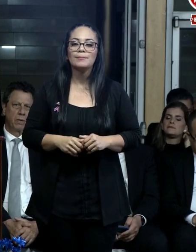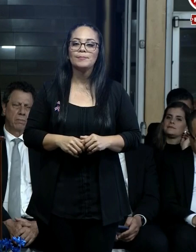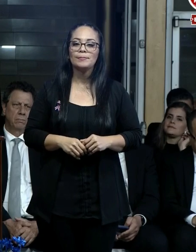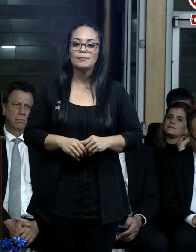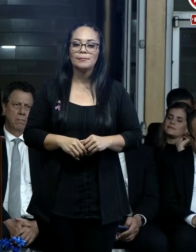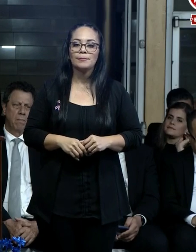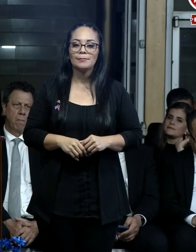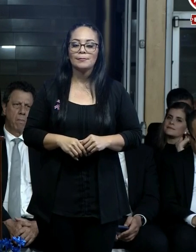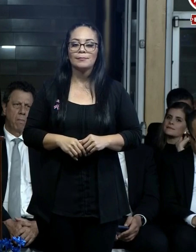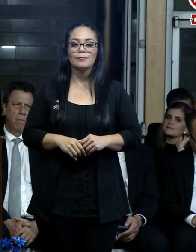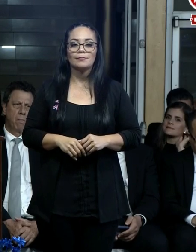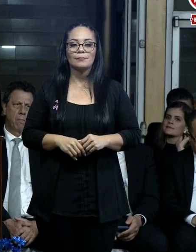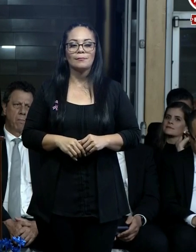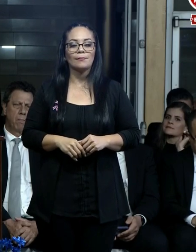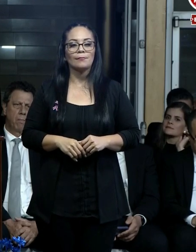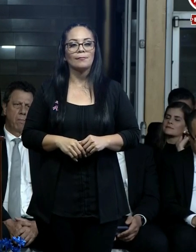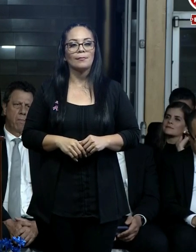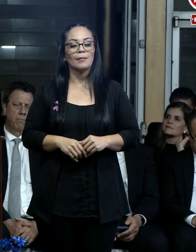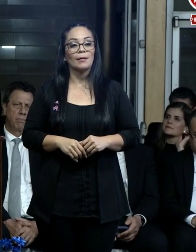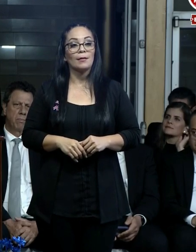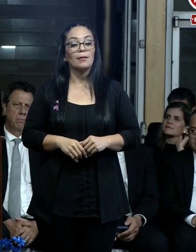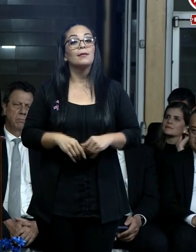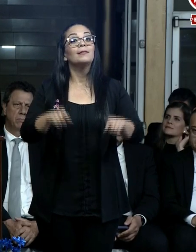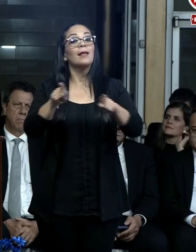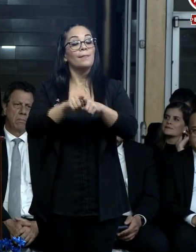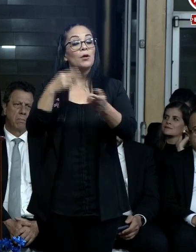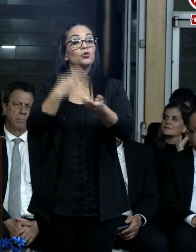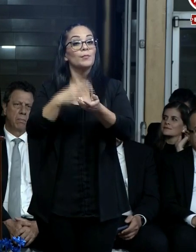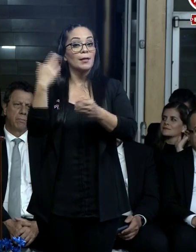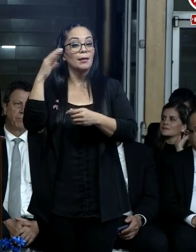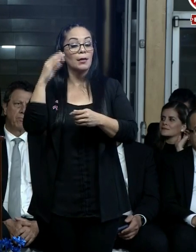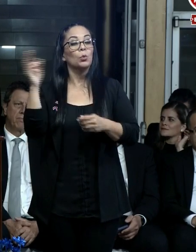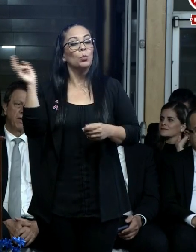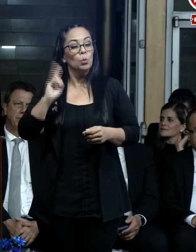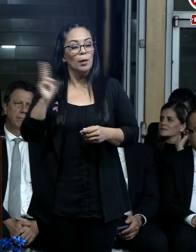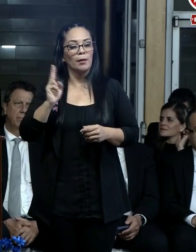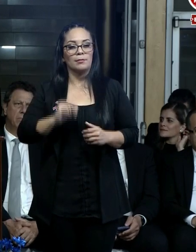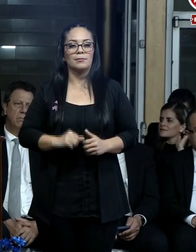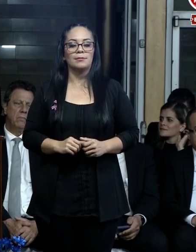El hospital de Cartago es una gran urgencia.